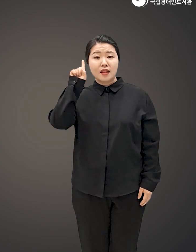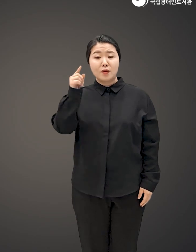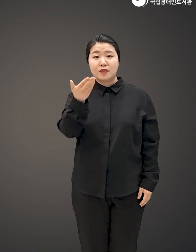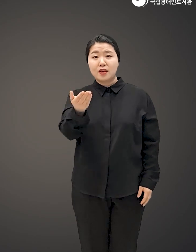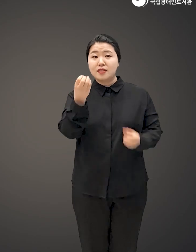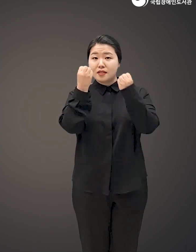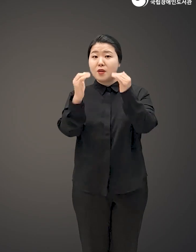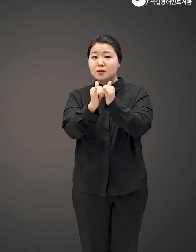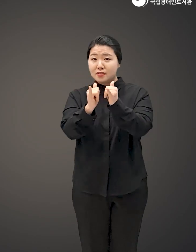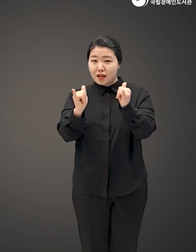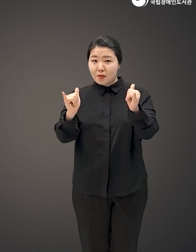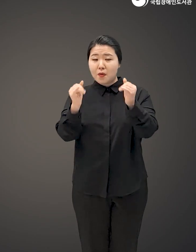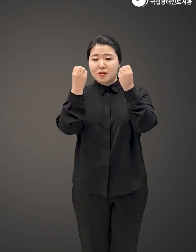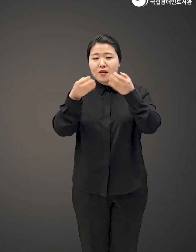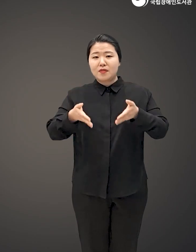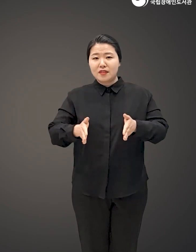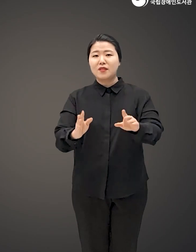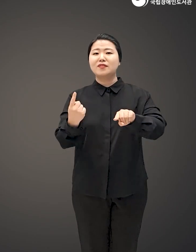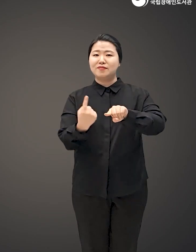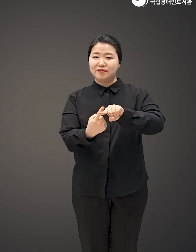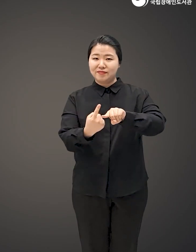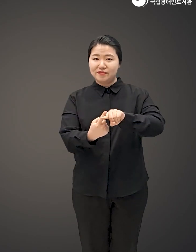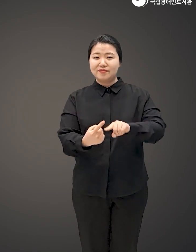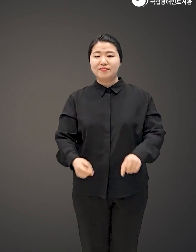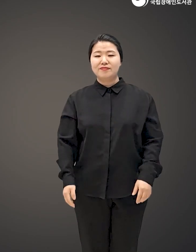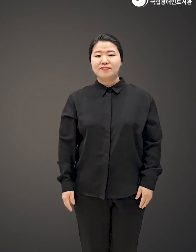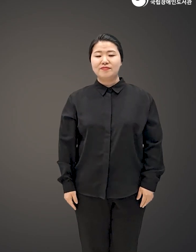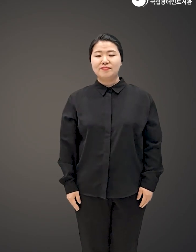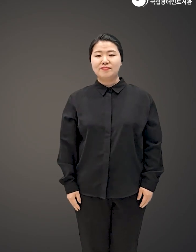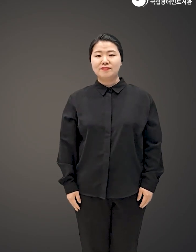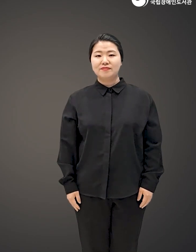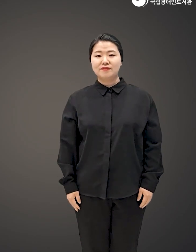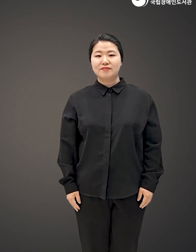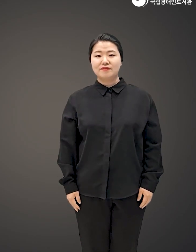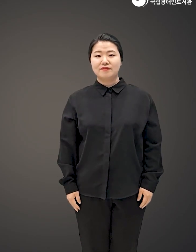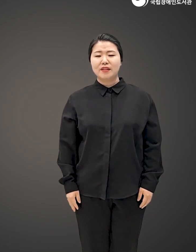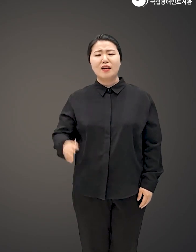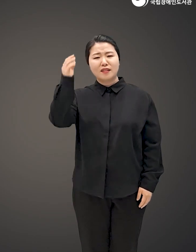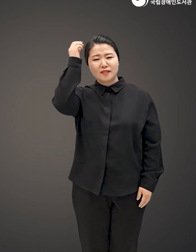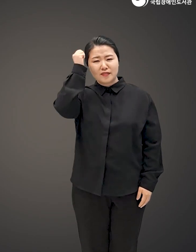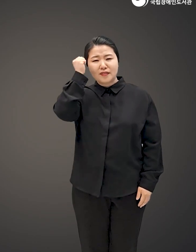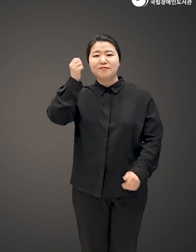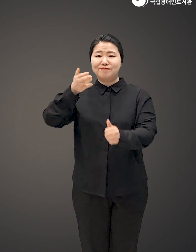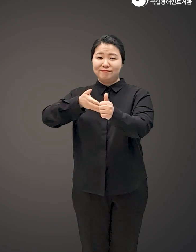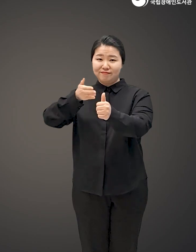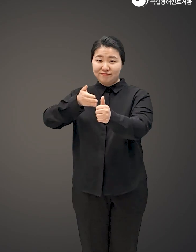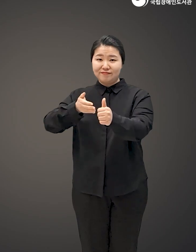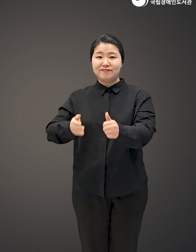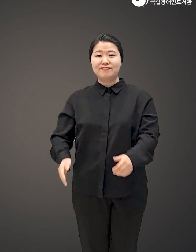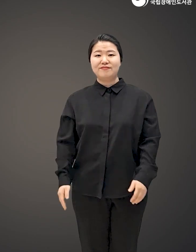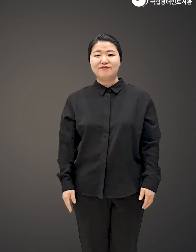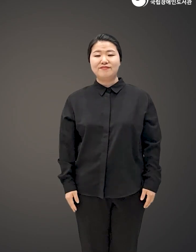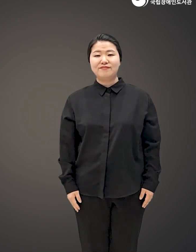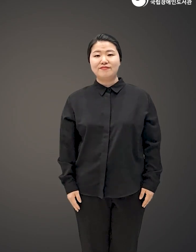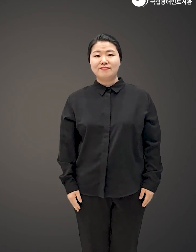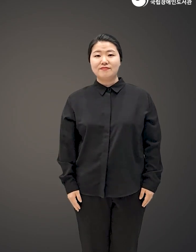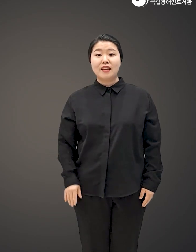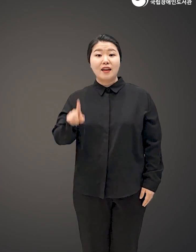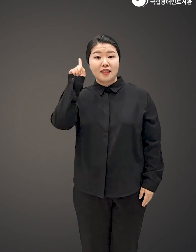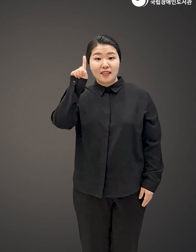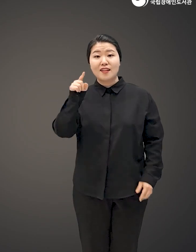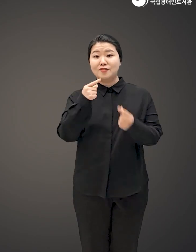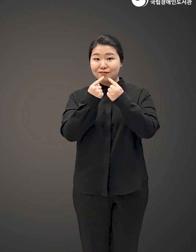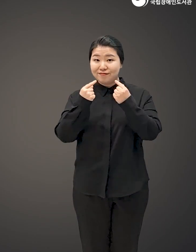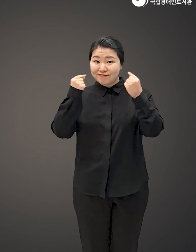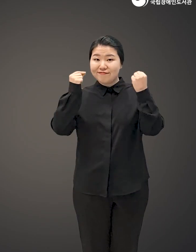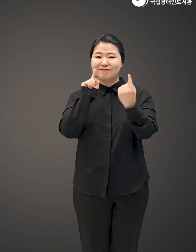내일은 당신도 새로운 사람이고 새로 태어나는 사람이에요. 부디 그걸 잊지 마시길 바라요. 내일